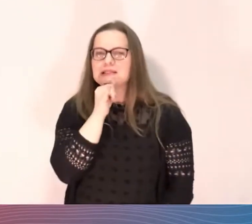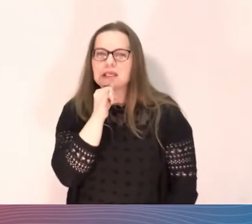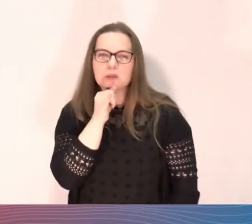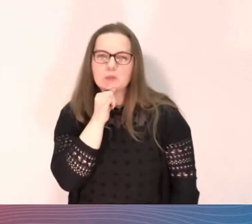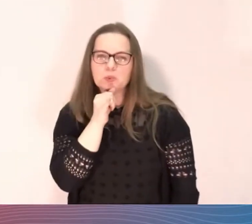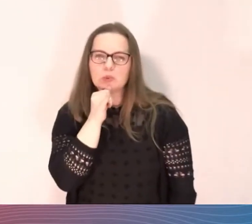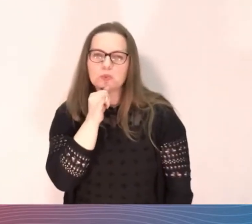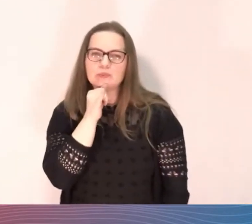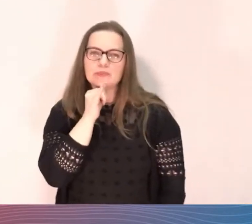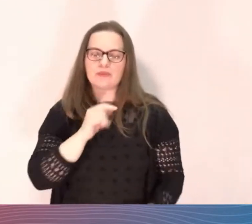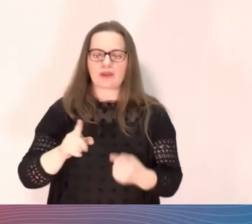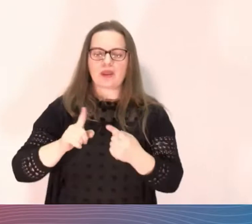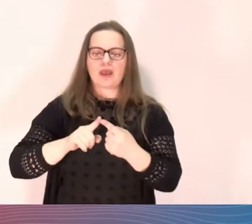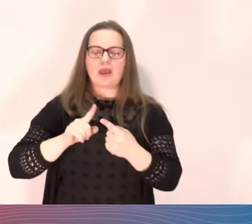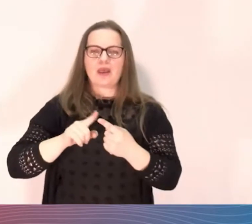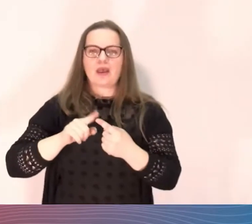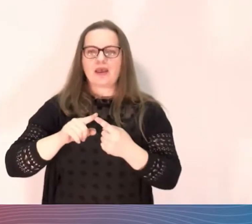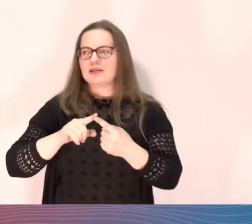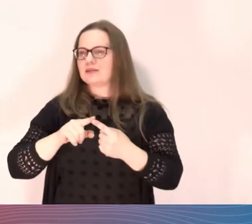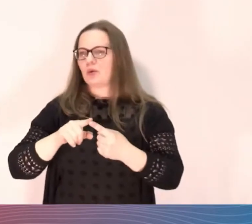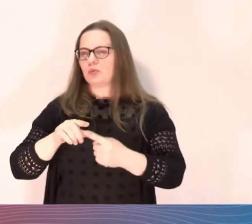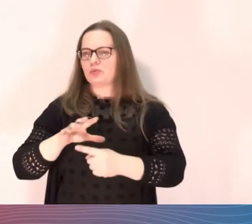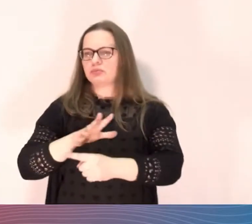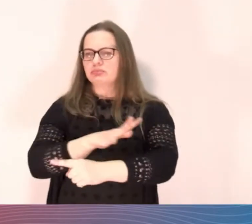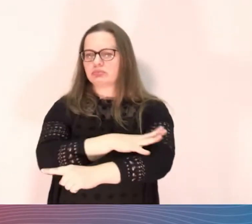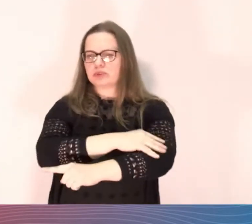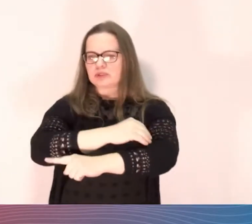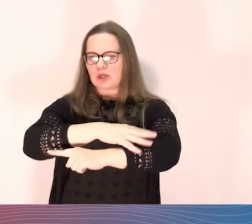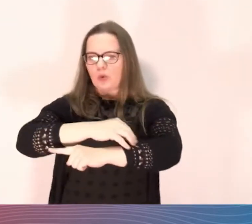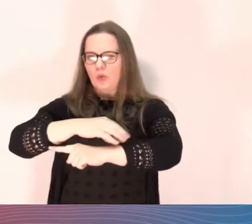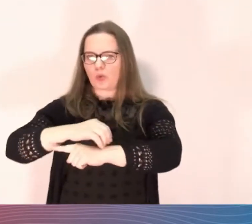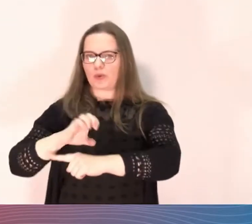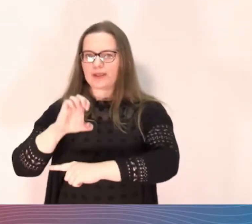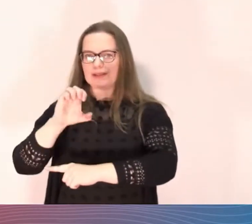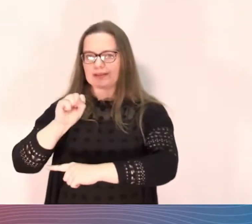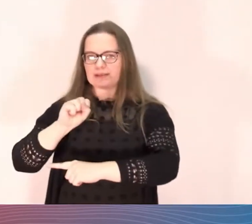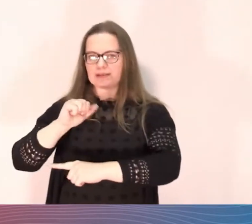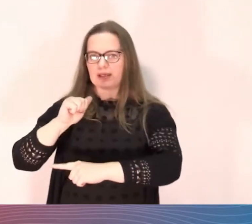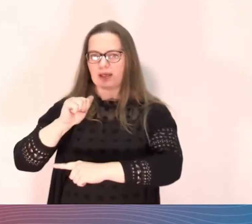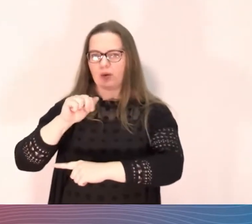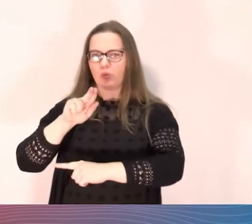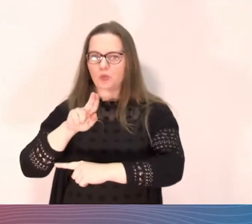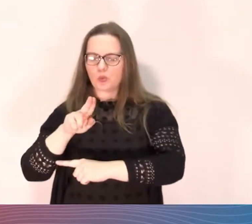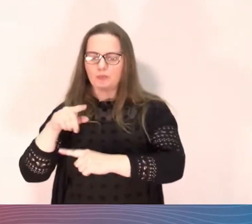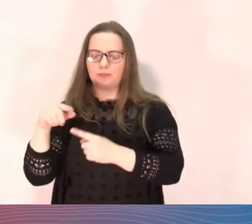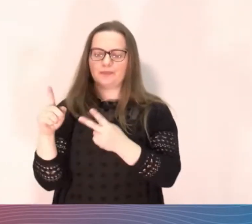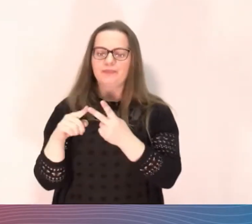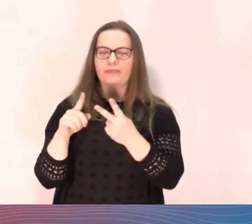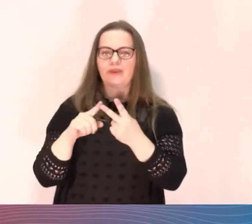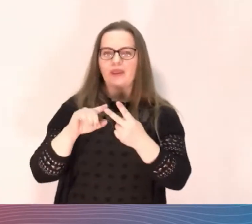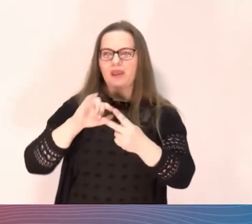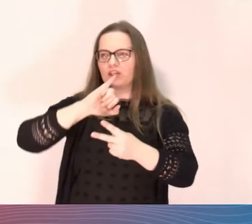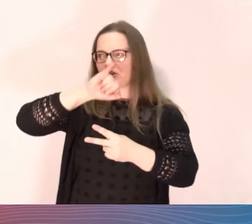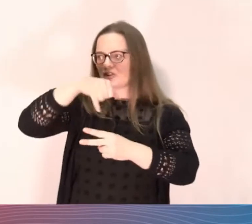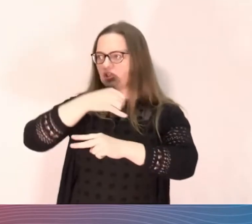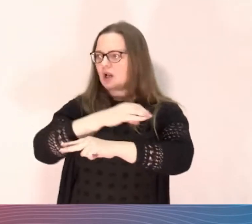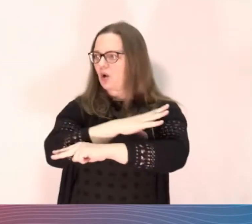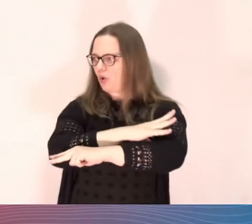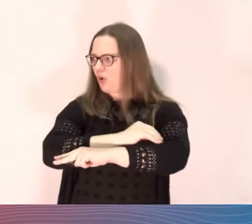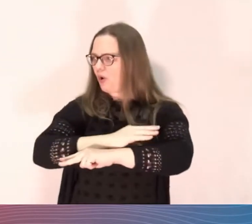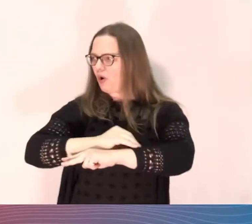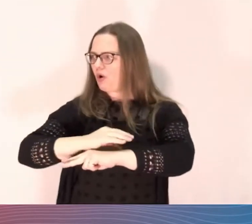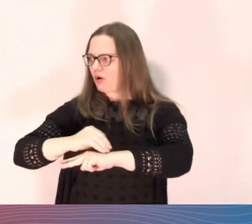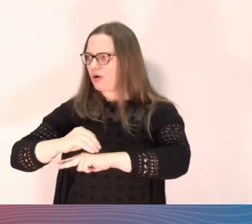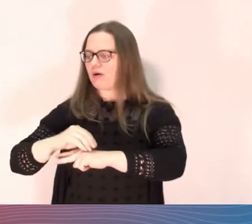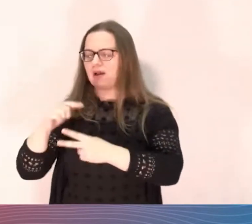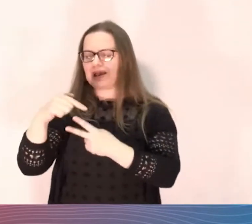aborreci Esaú. Então, queridos irmãos, não depende das obras dos homens. E não depende de quem